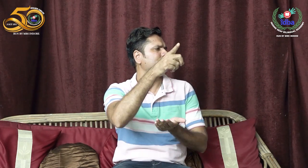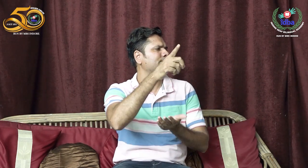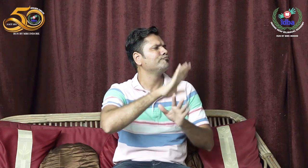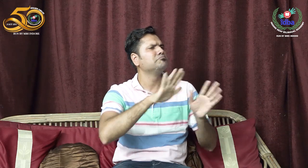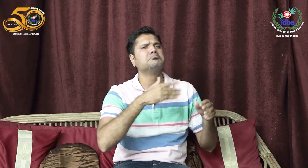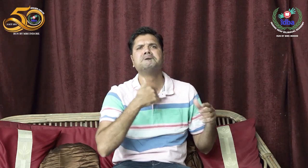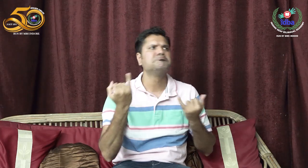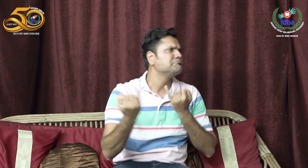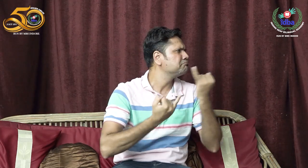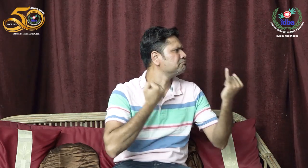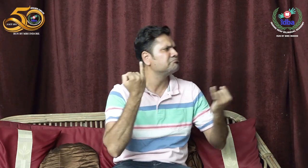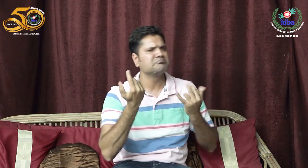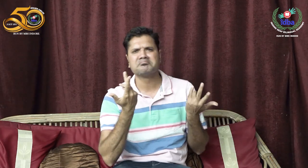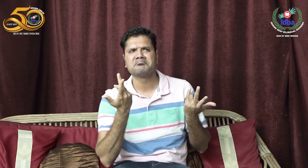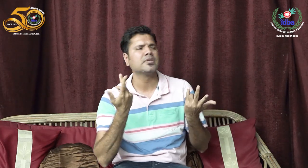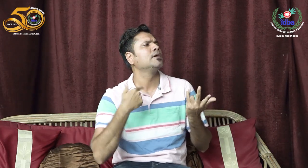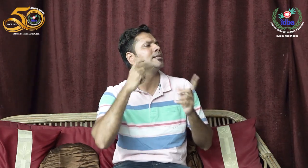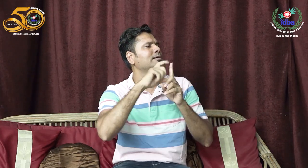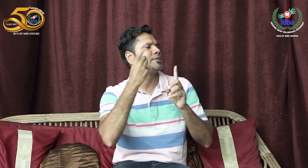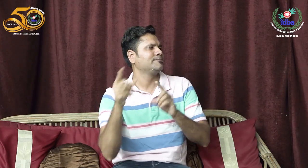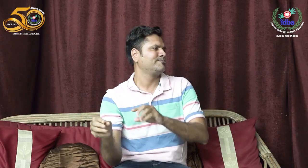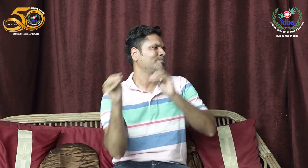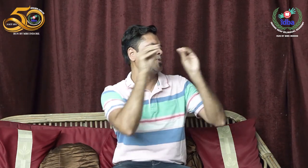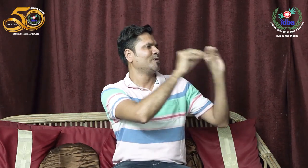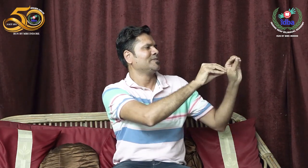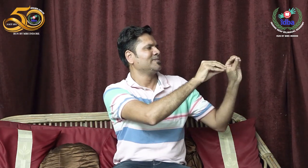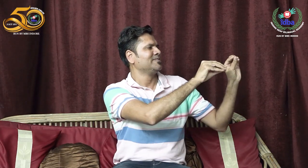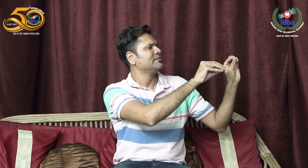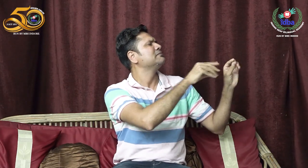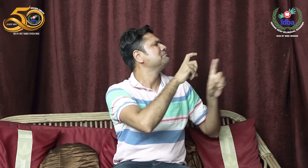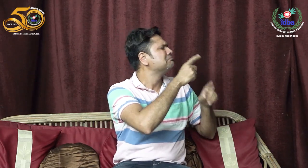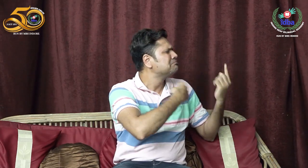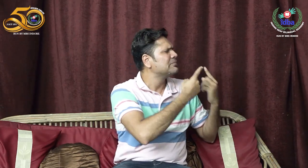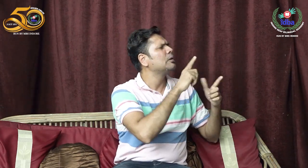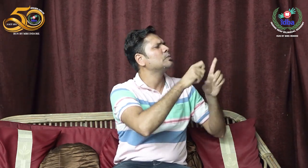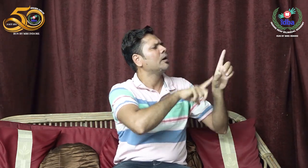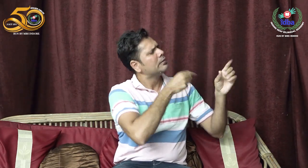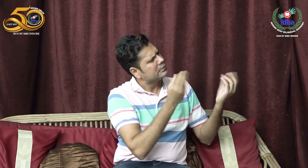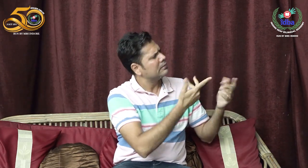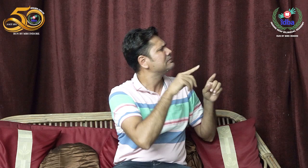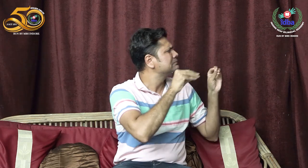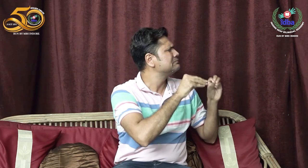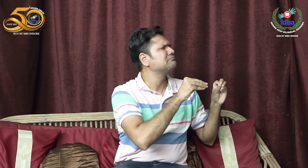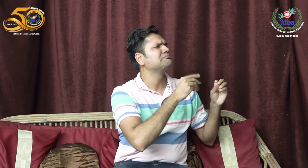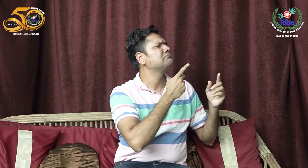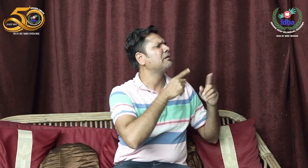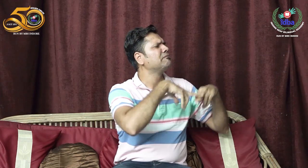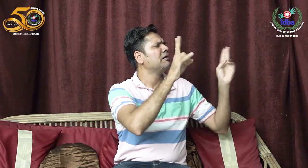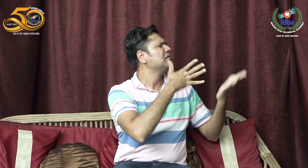2000 मेरी तो वहाँ पे पढ़ाई ख़त्म हो गई थी। फिर मैं आईडीबीए यहाँ पर शिफ्ट हुआ, यहाँ बात करी और जुलाई से हमारा सेशन स्टार्ट हुआ